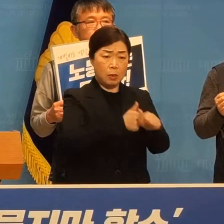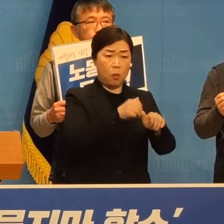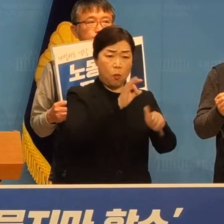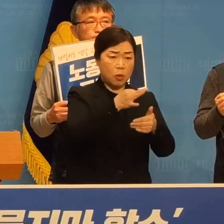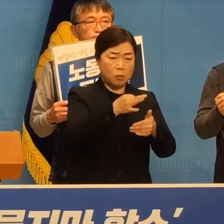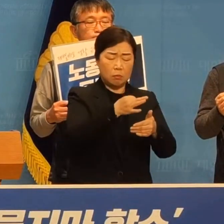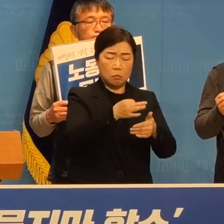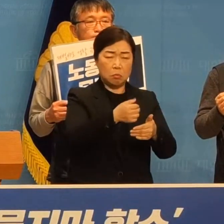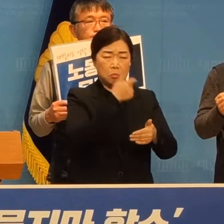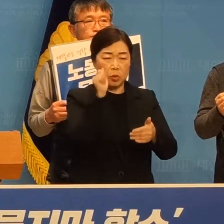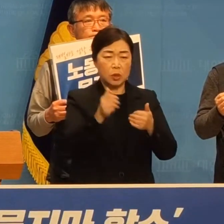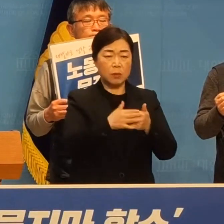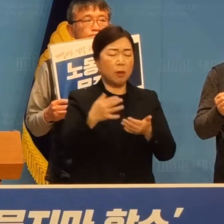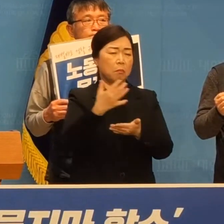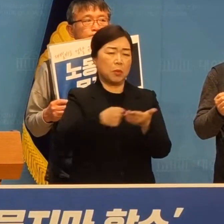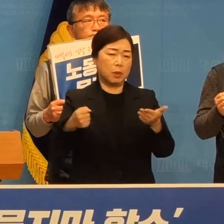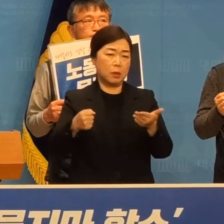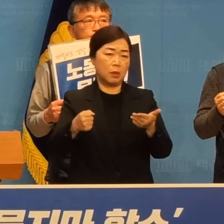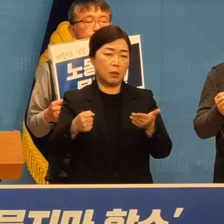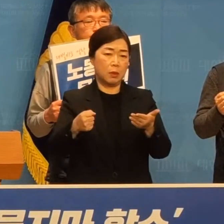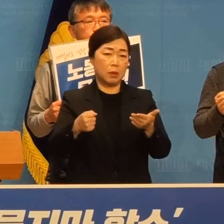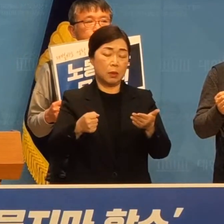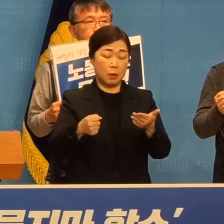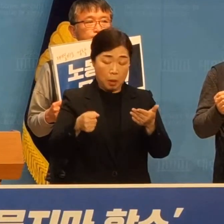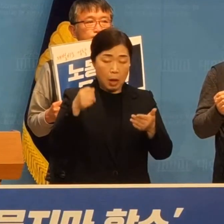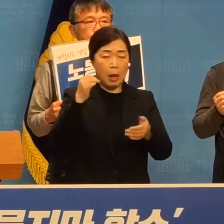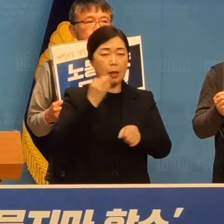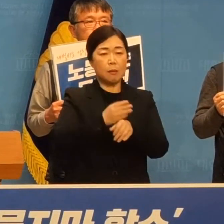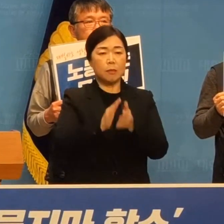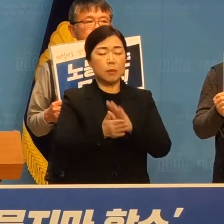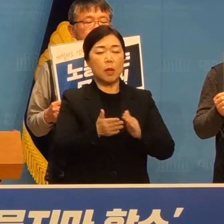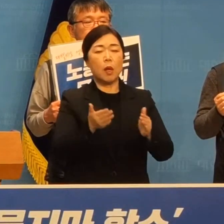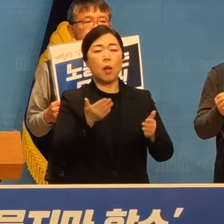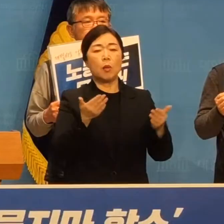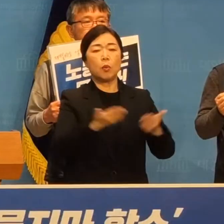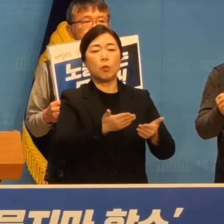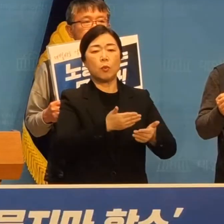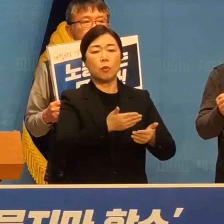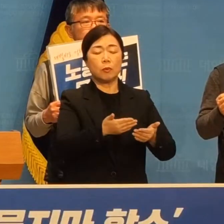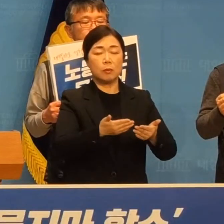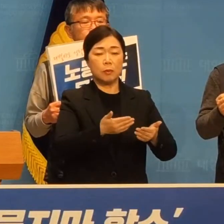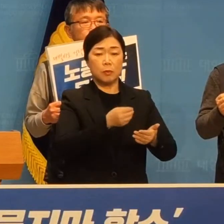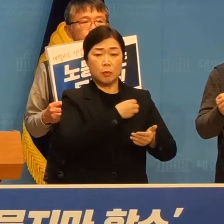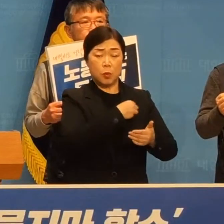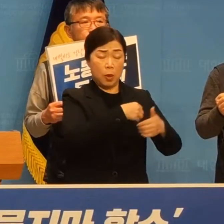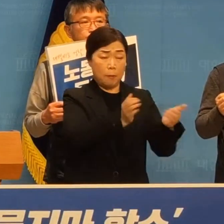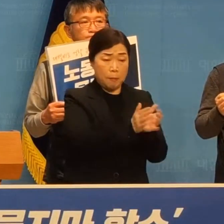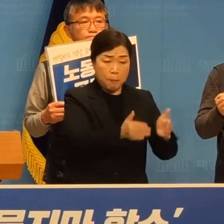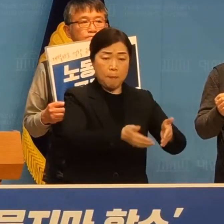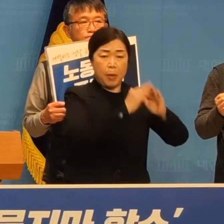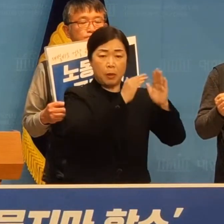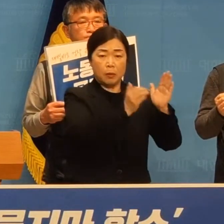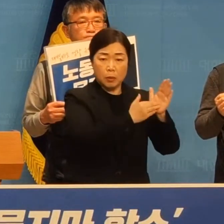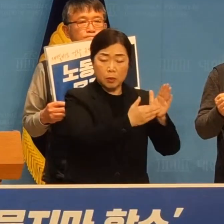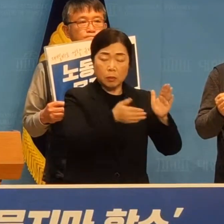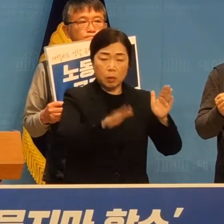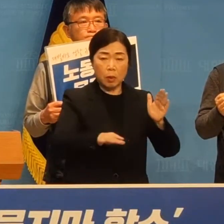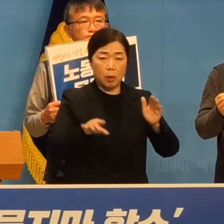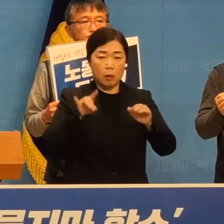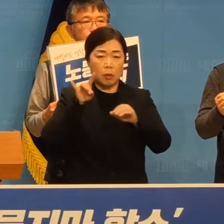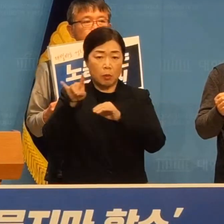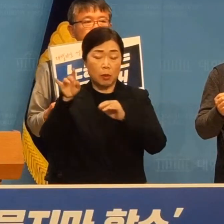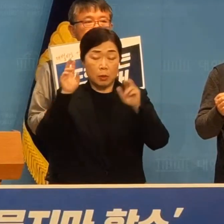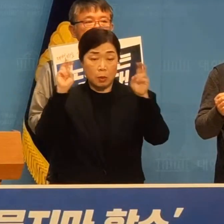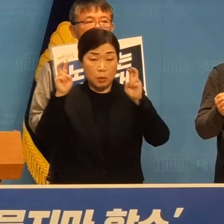노동조합을 만들었던 겁니다. 그런데 그 노동조합을 만들었는데 현대자동차가 악랄하게 노조를 탄압한